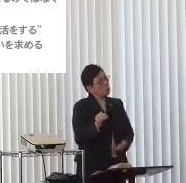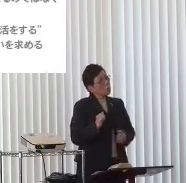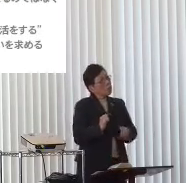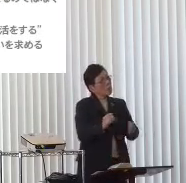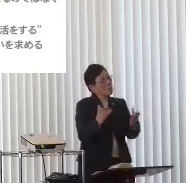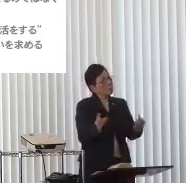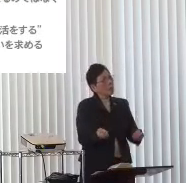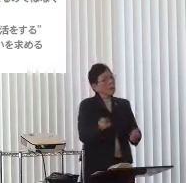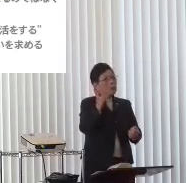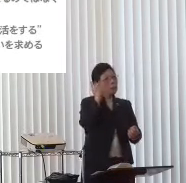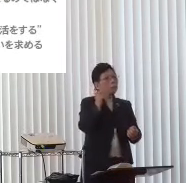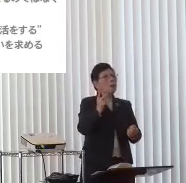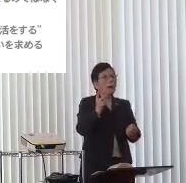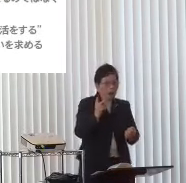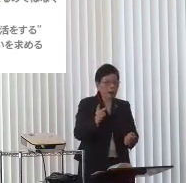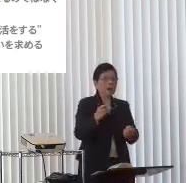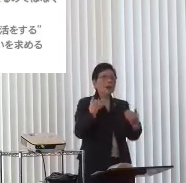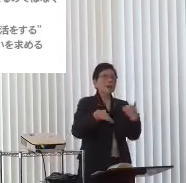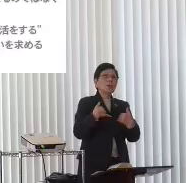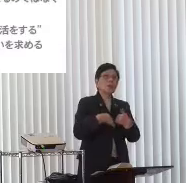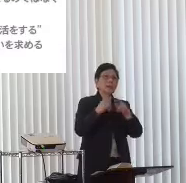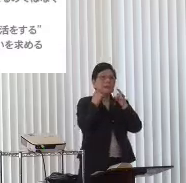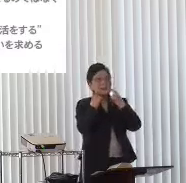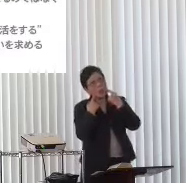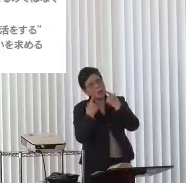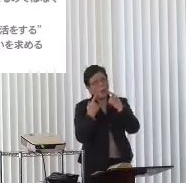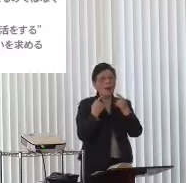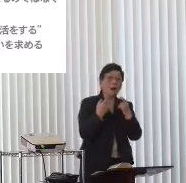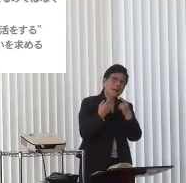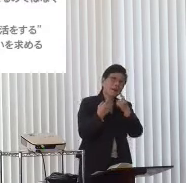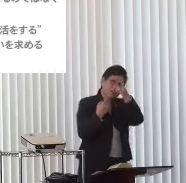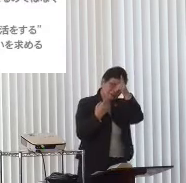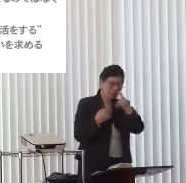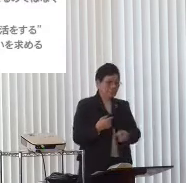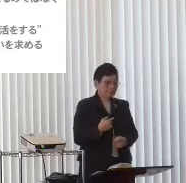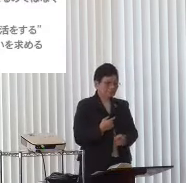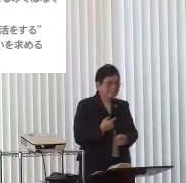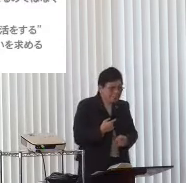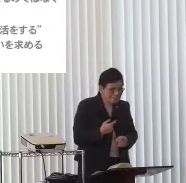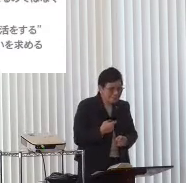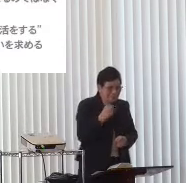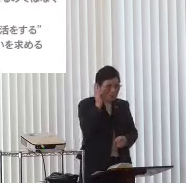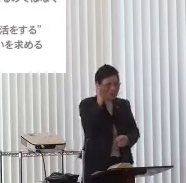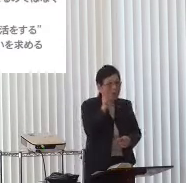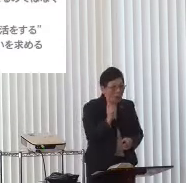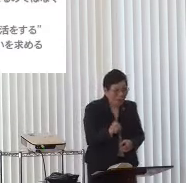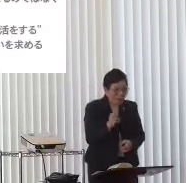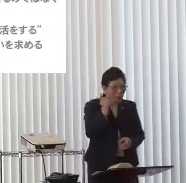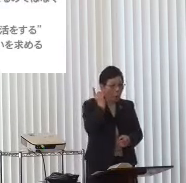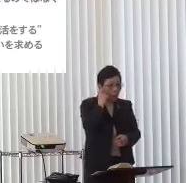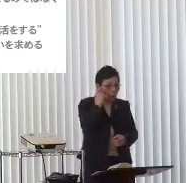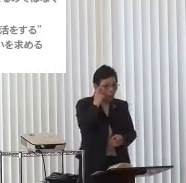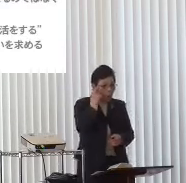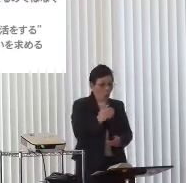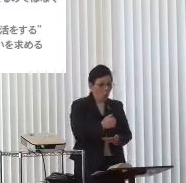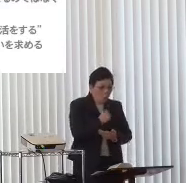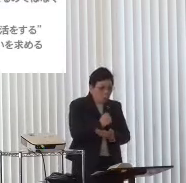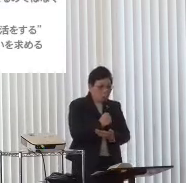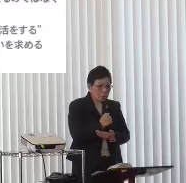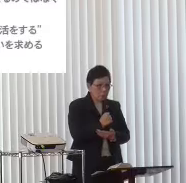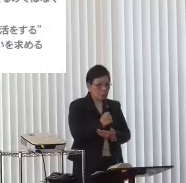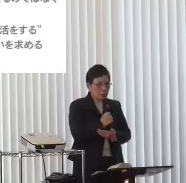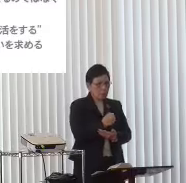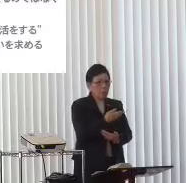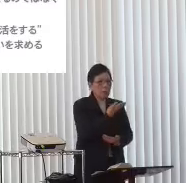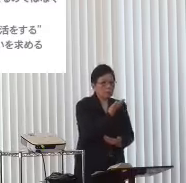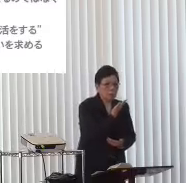ださるんじゃないか、神様はニコニコしてくださってるんじゃないかというような、そういう思いを持つということが何よりも